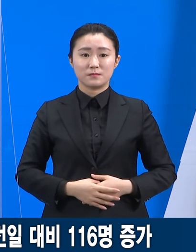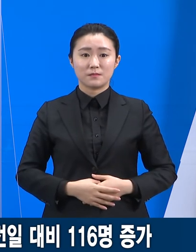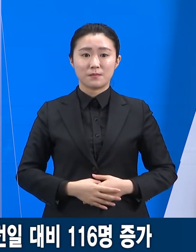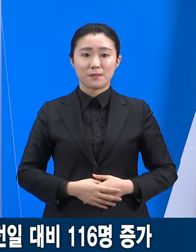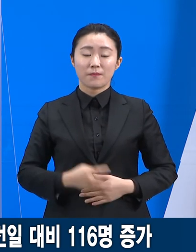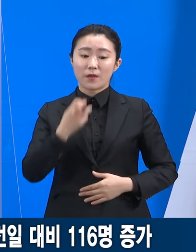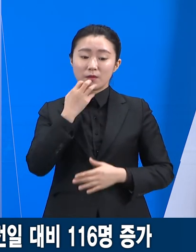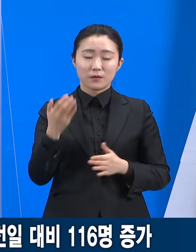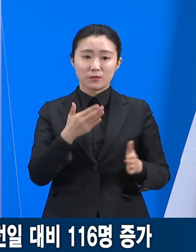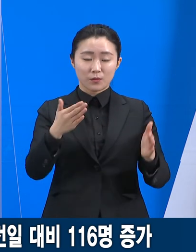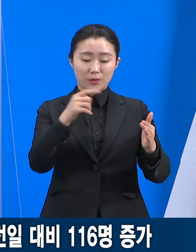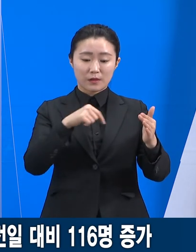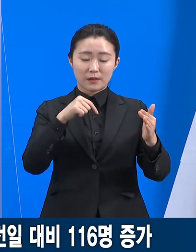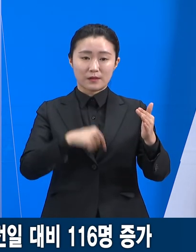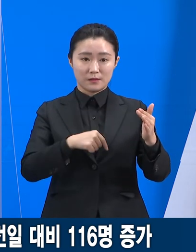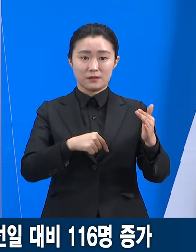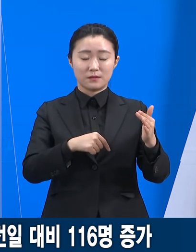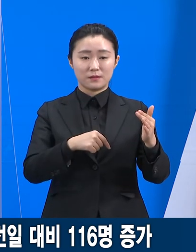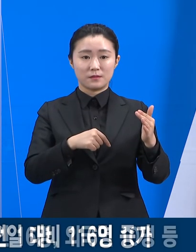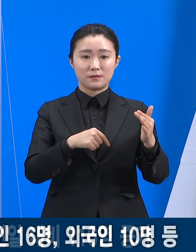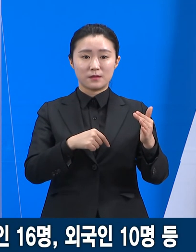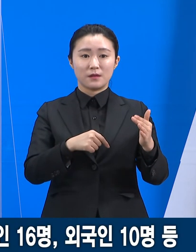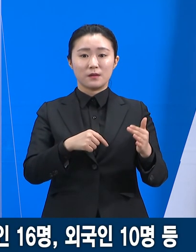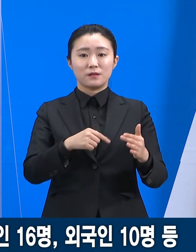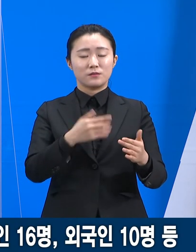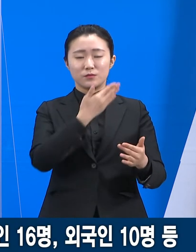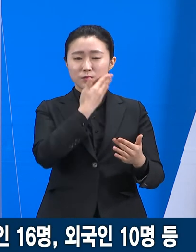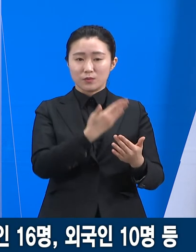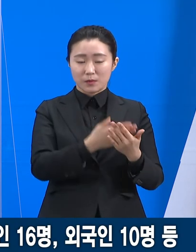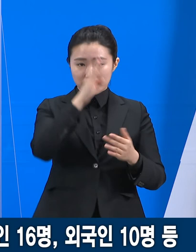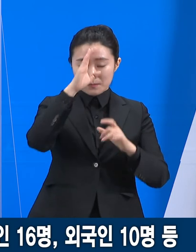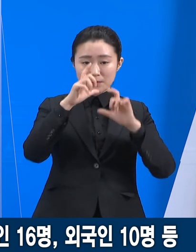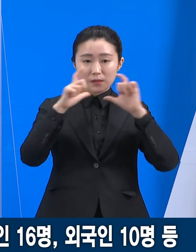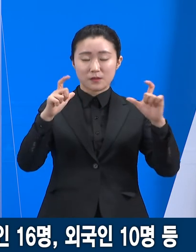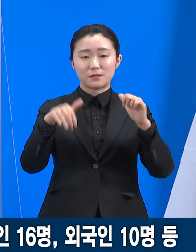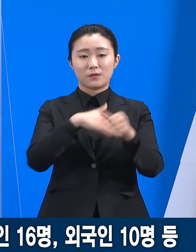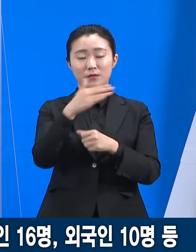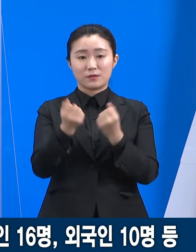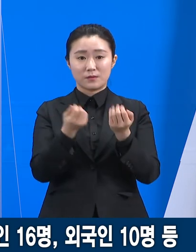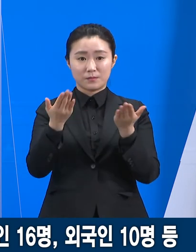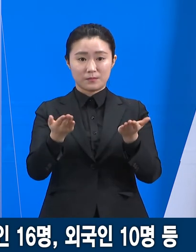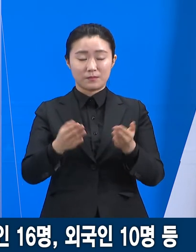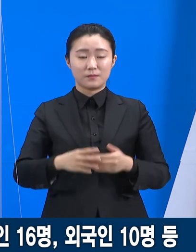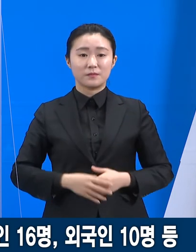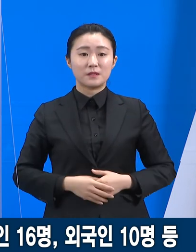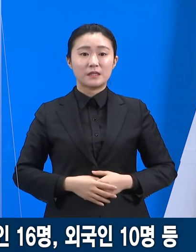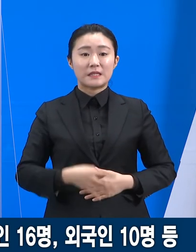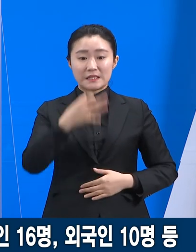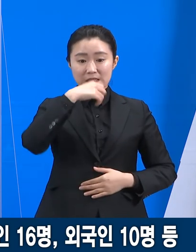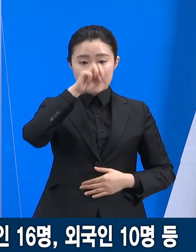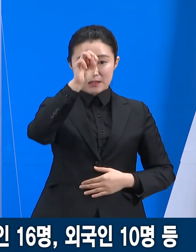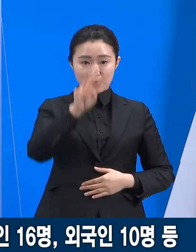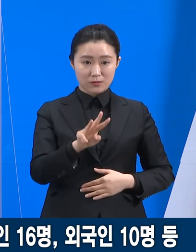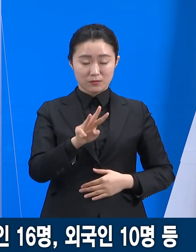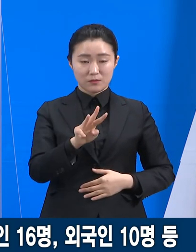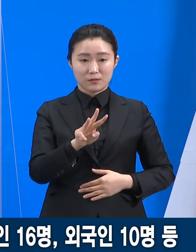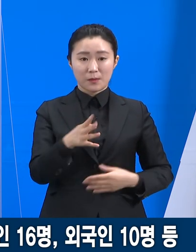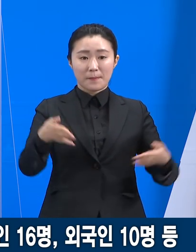도내 주요 확진 사례에 대해 말씀드리겠습니다. 먼저 이천시 박스 제조업 관련 확진